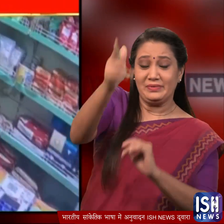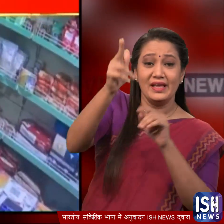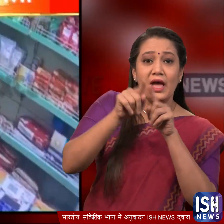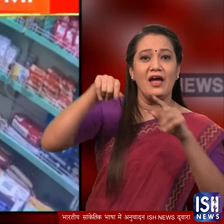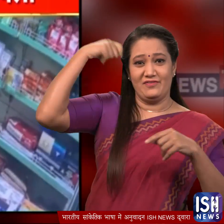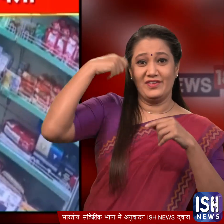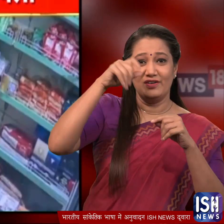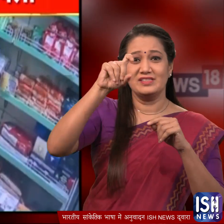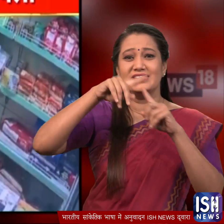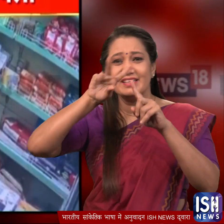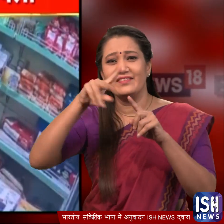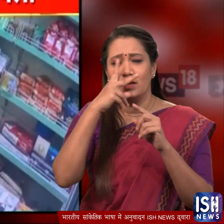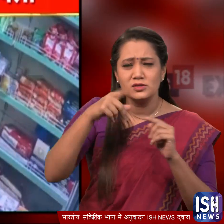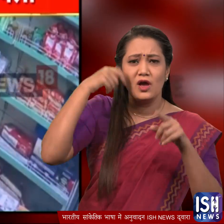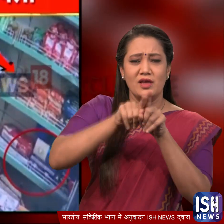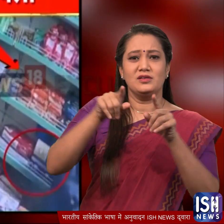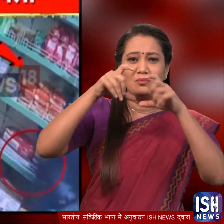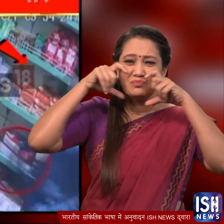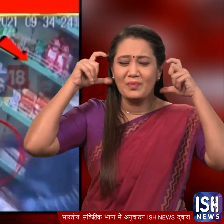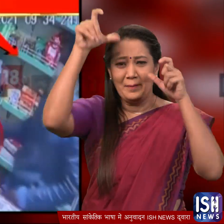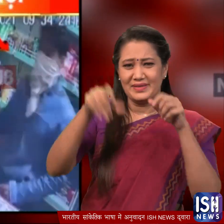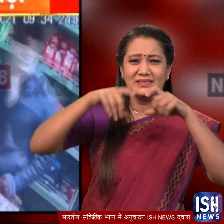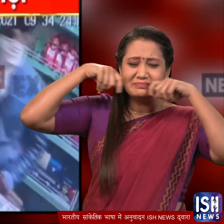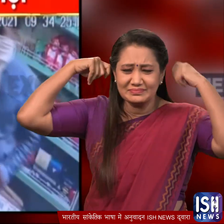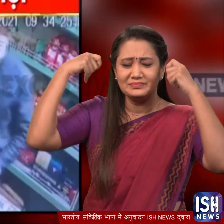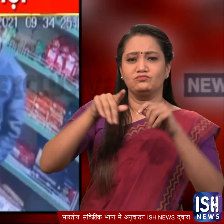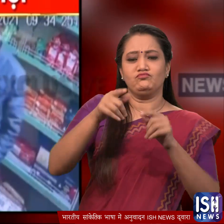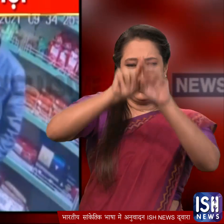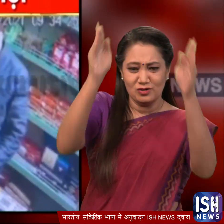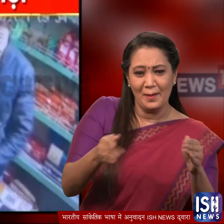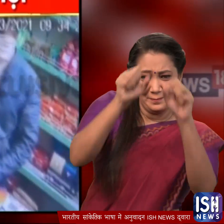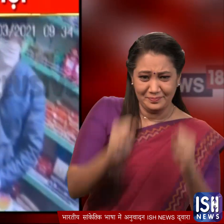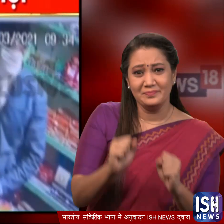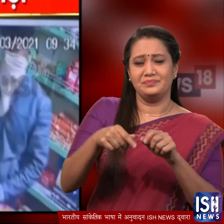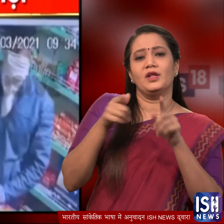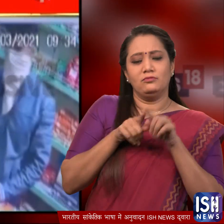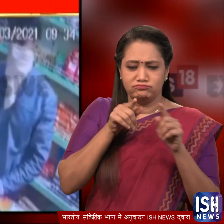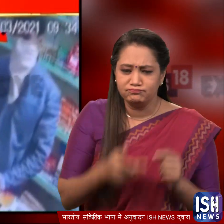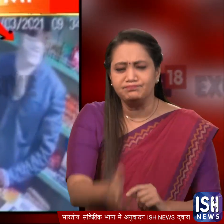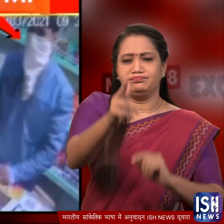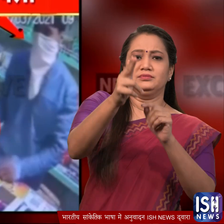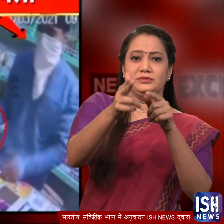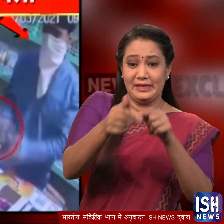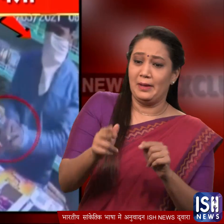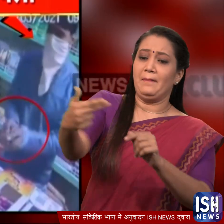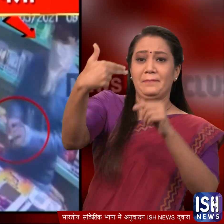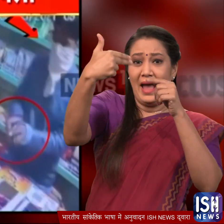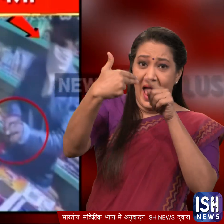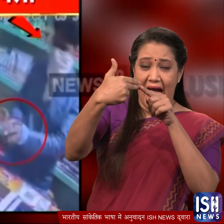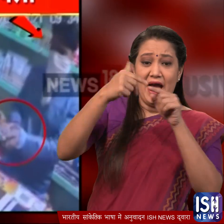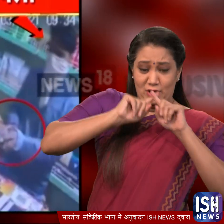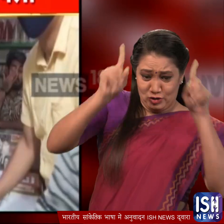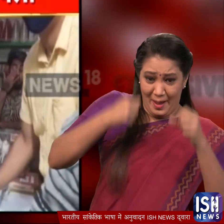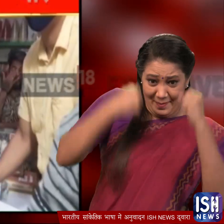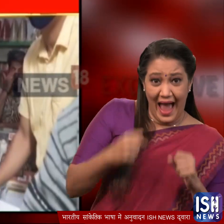इस घटना का जो सीसीटीवी वीडियो सामने आया उसमें साफ दिखा कि मुंह को कपड़े से ढका बदमाश काउंटर पर बैठे दुकानदार के पास पहुंचा और फिर उसके ऊपर